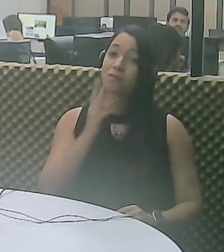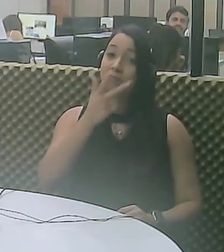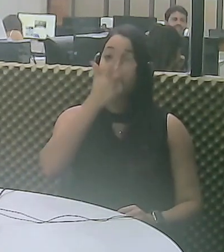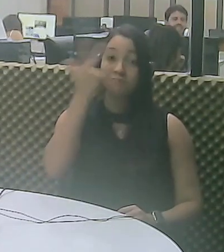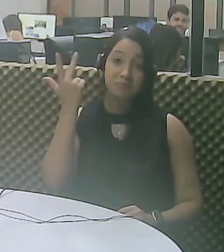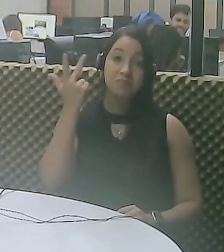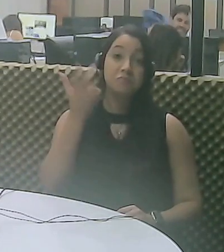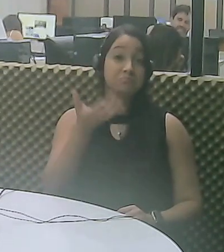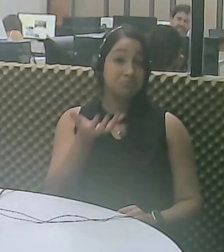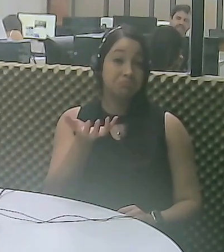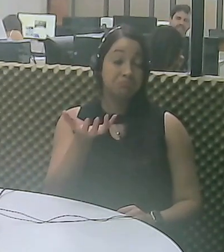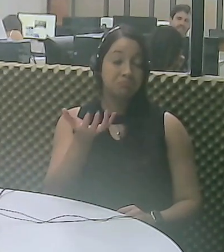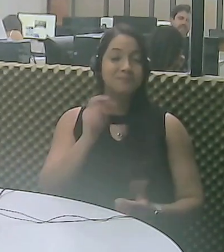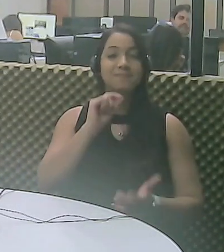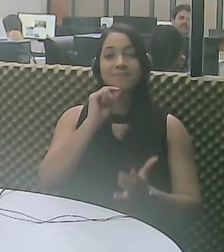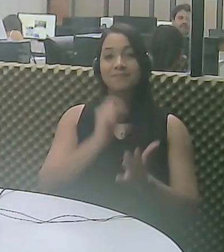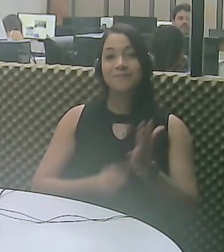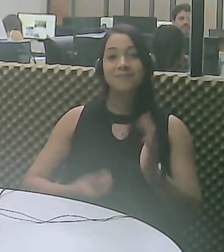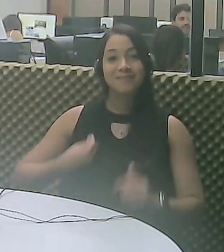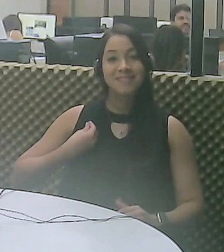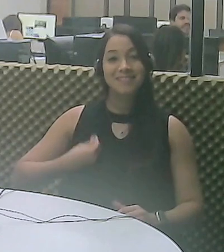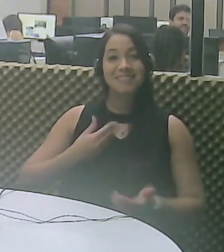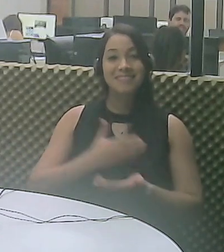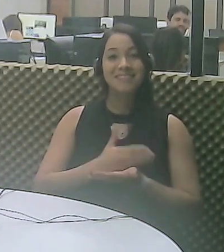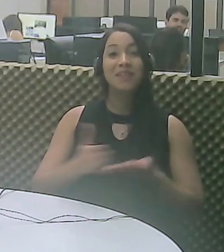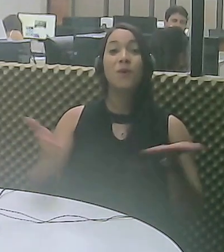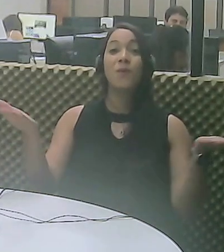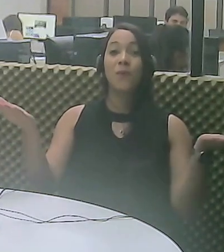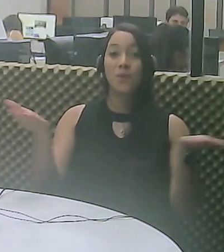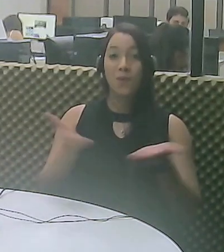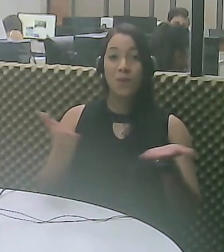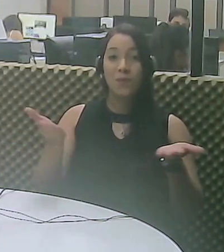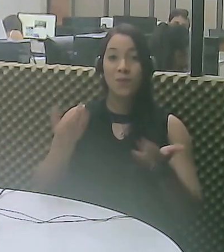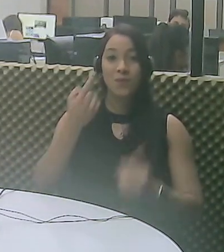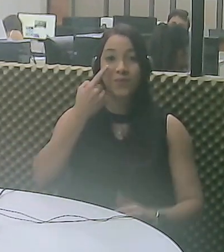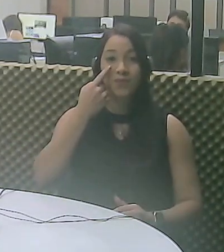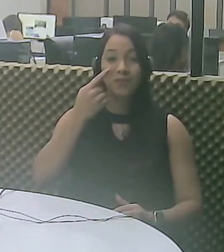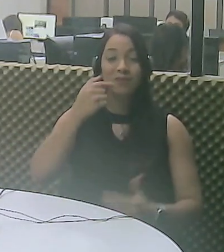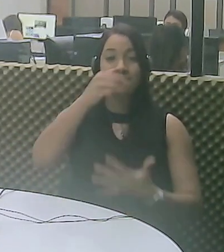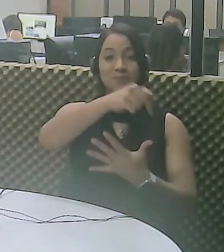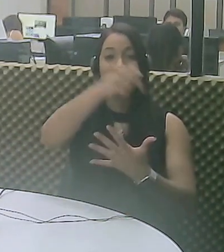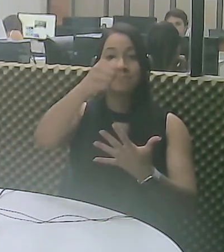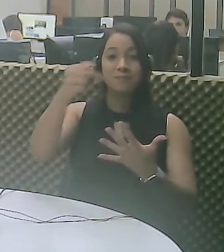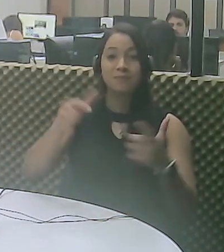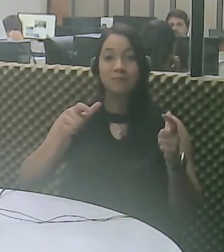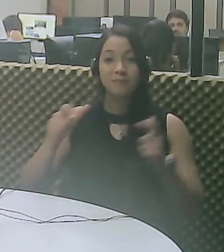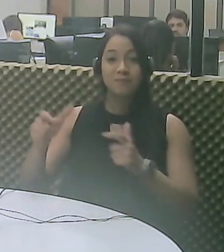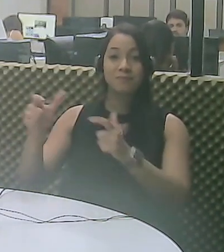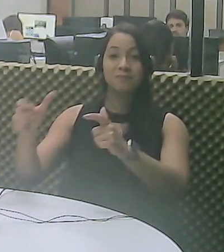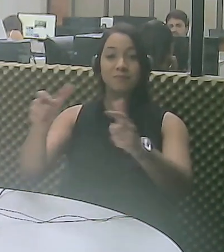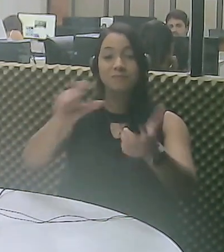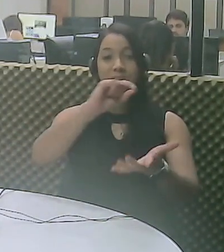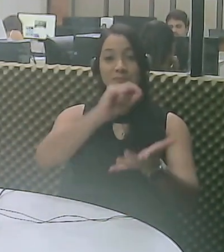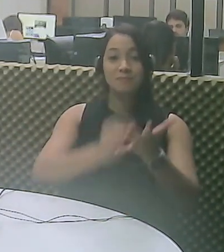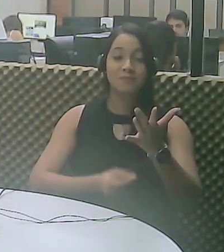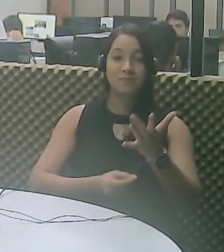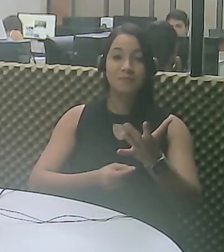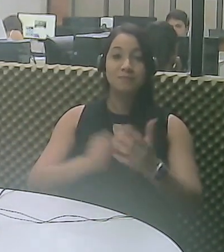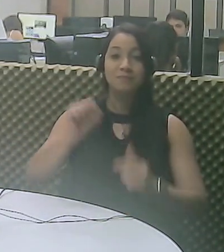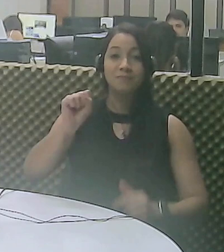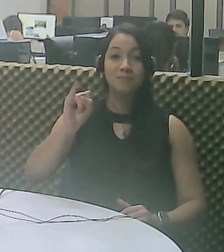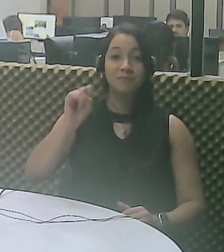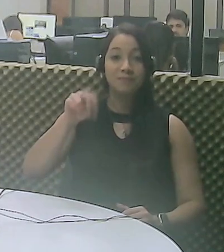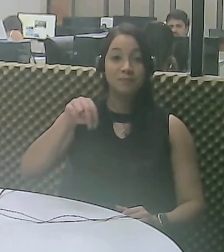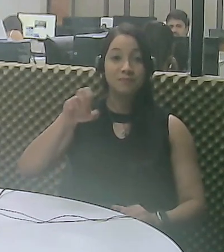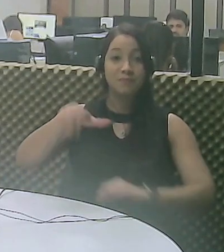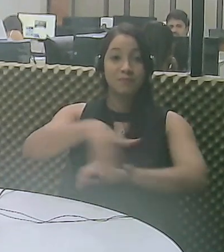tem interesse? As inscrições presenciais começam hoje. Confira os pontos onde é possível se inscrever. Cine, que